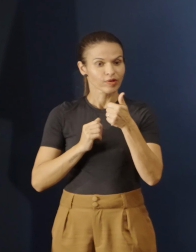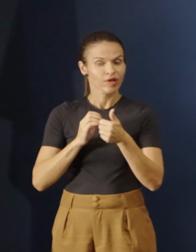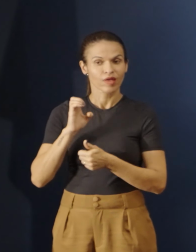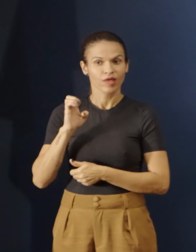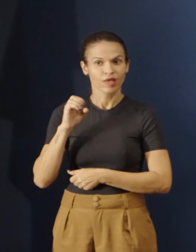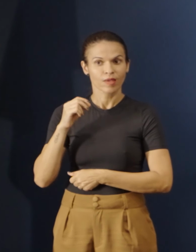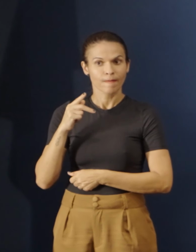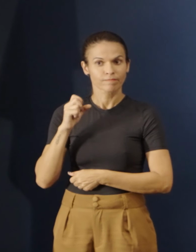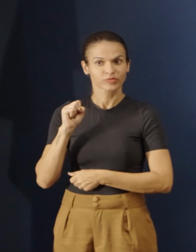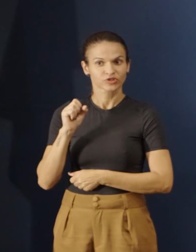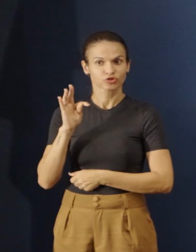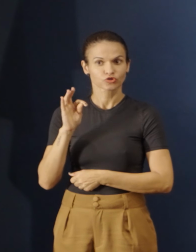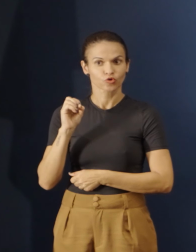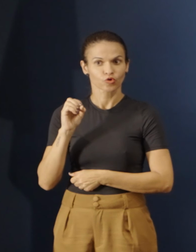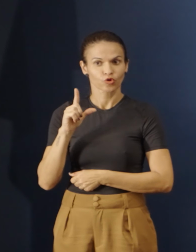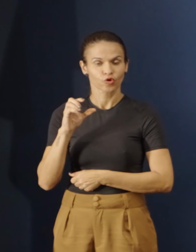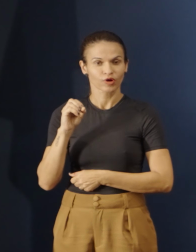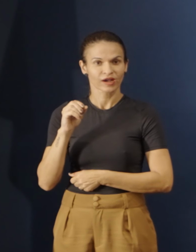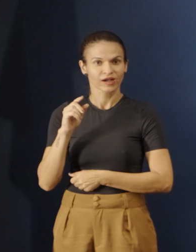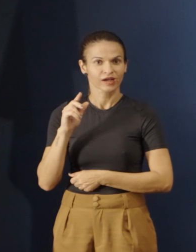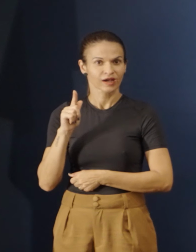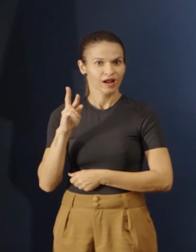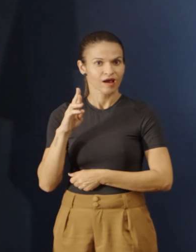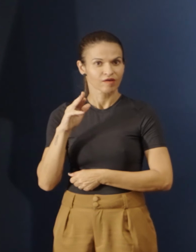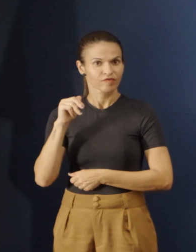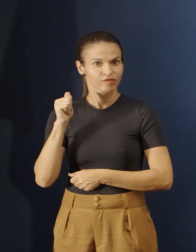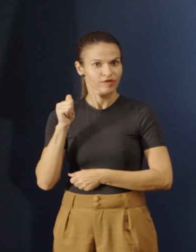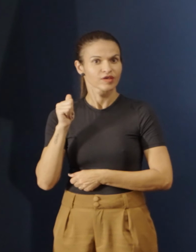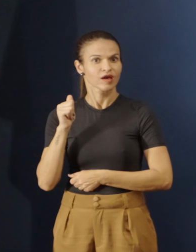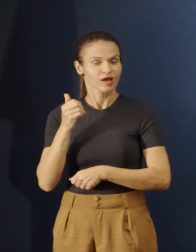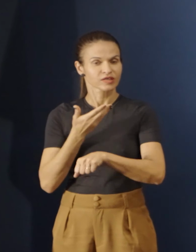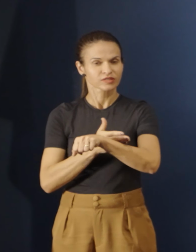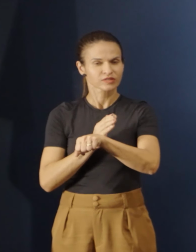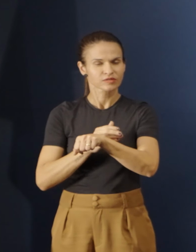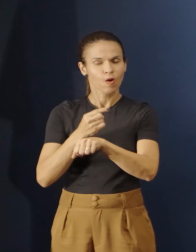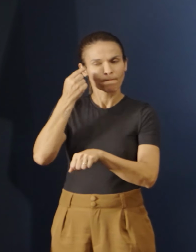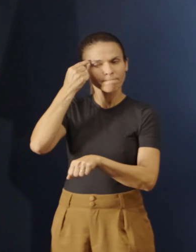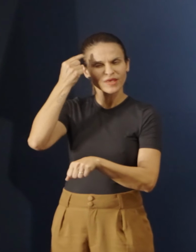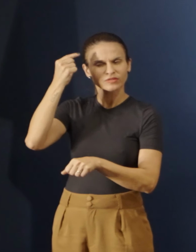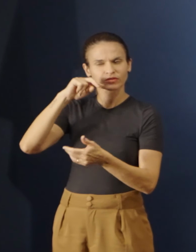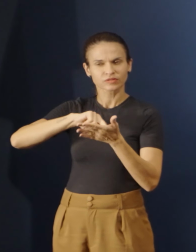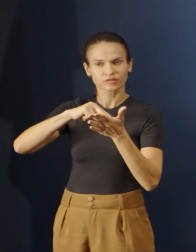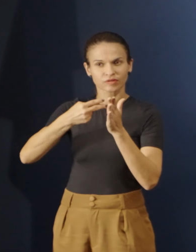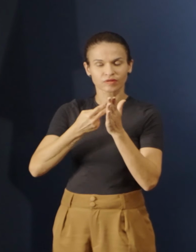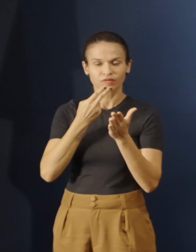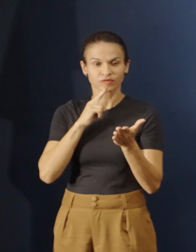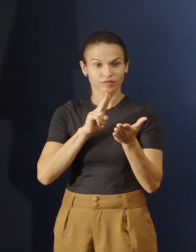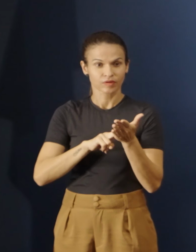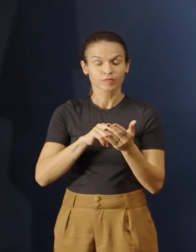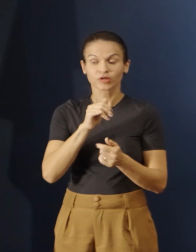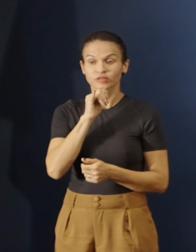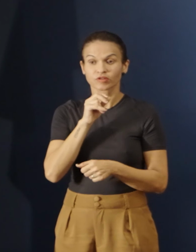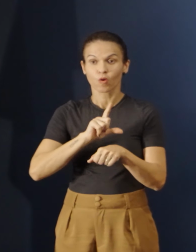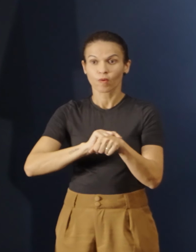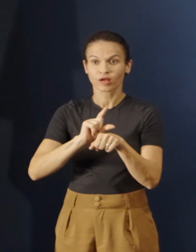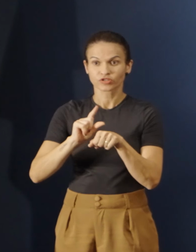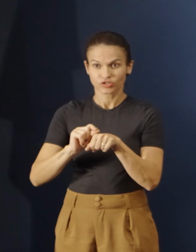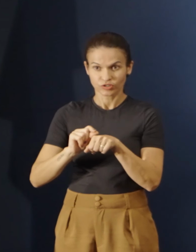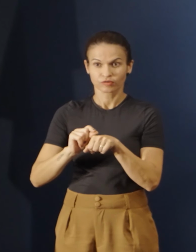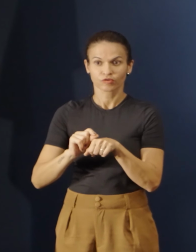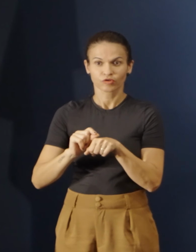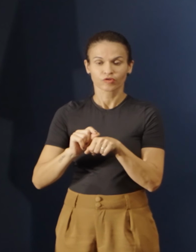Epistolografia Ensaios, onde eu penso teoricamente o que é a correspondência. Por exemplo, tem um artigo meu aqui, que eu vou fazer um